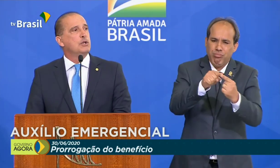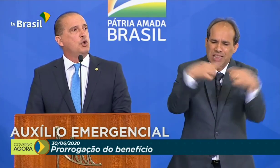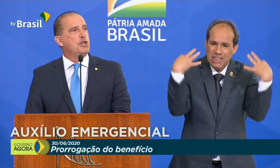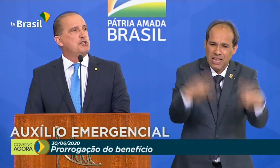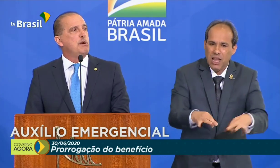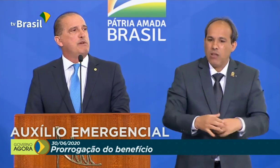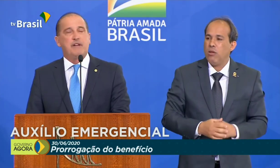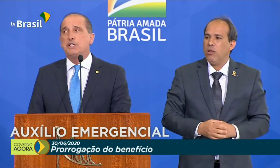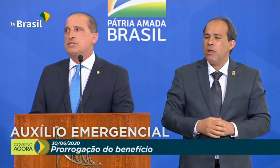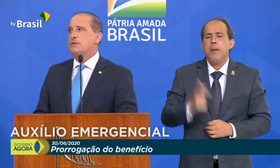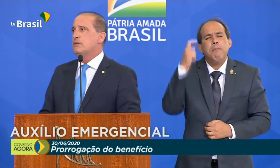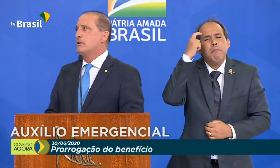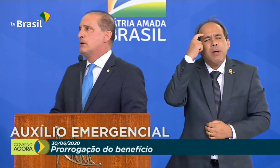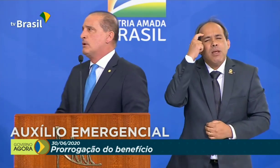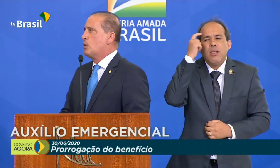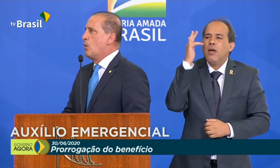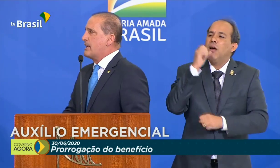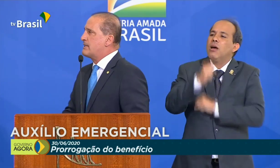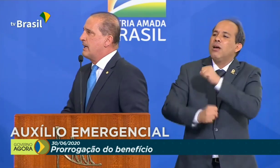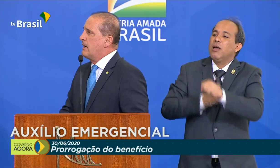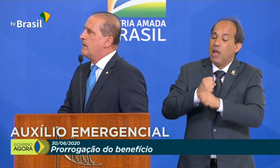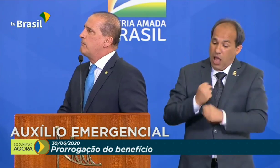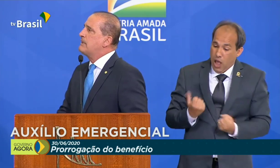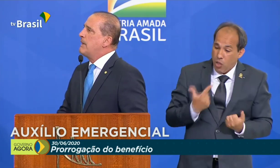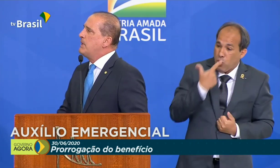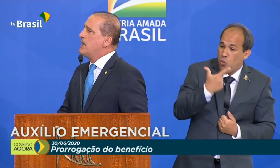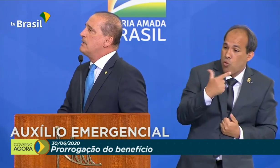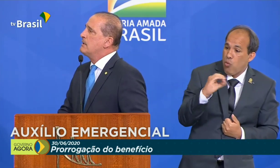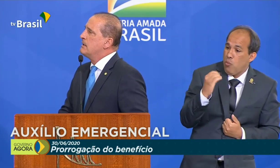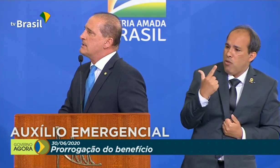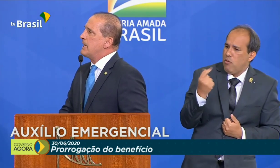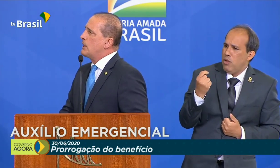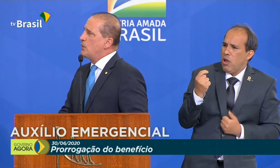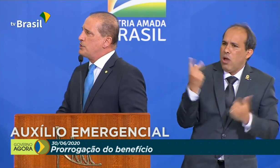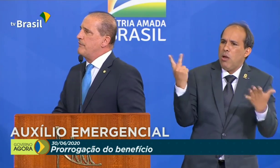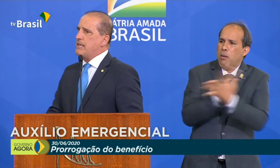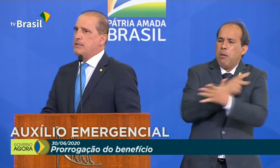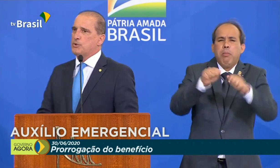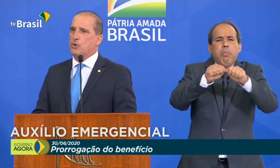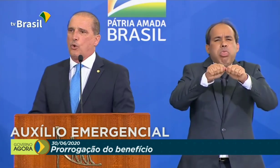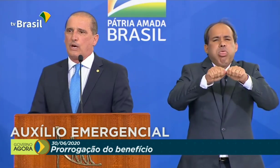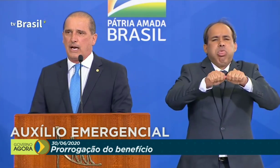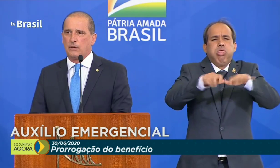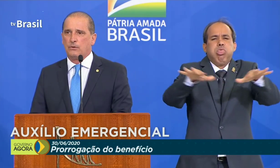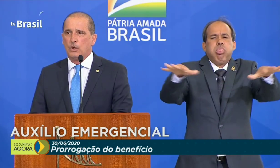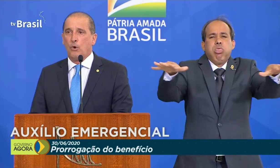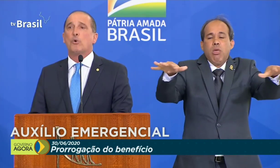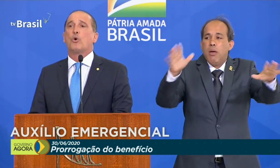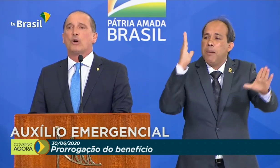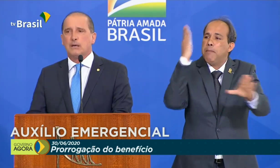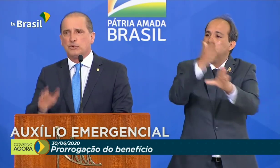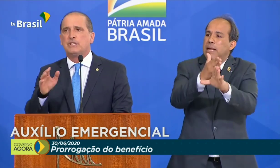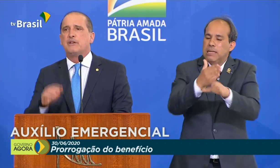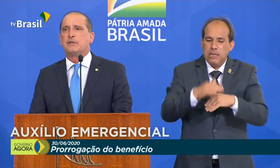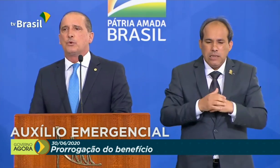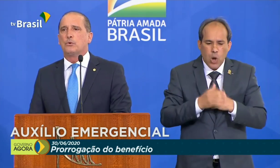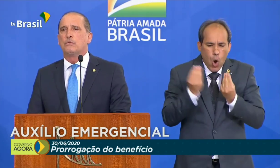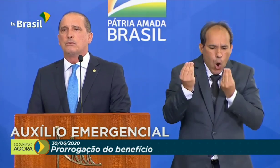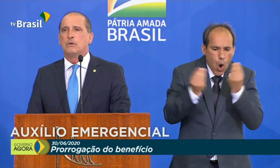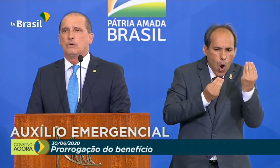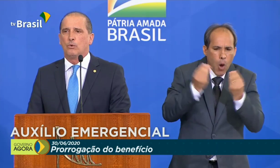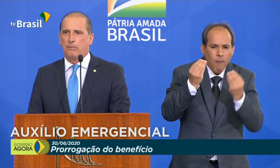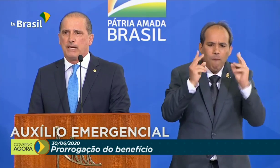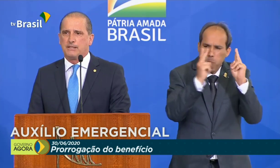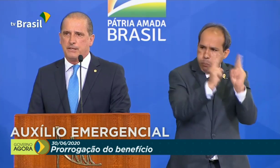Imagina 2020, com essa pandemia, sem que nós tivéssemos colocado, como colocamos, líder Vitor